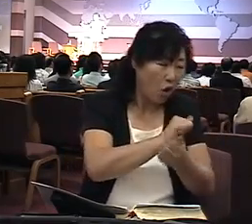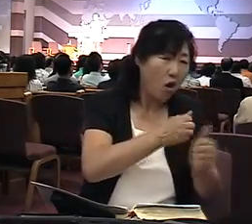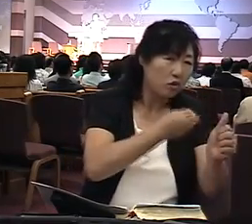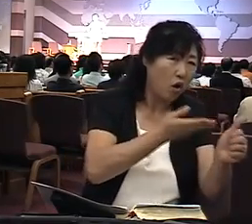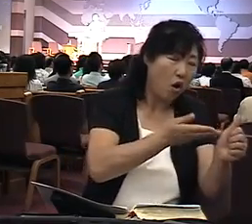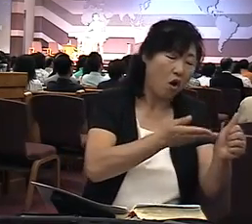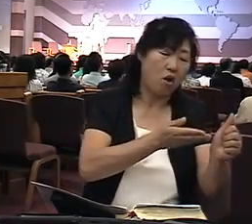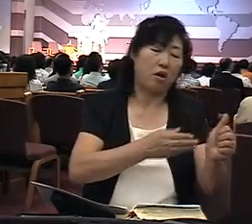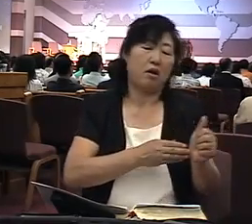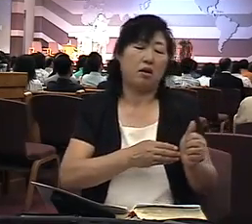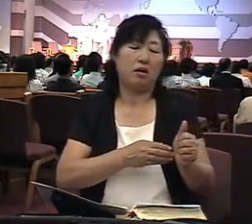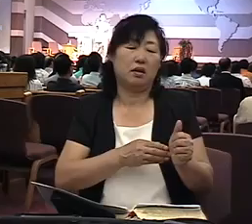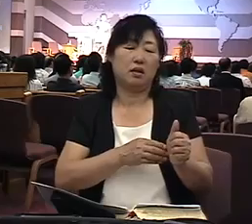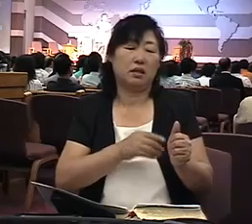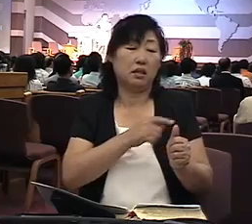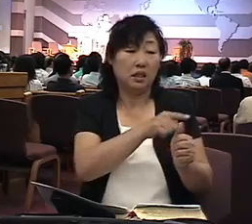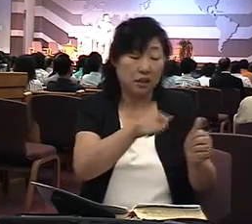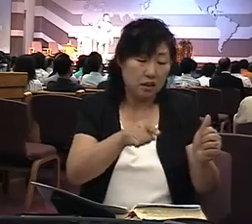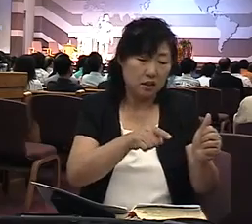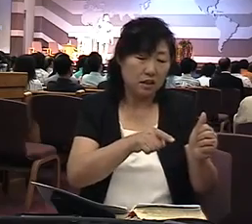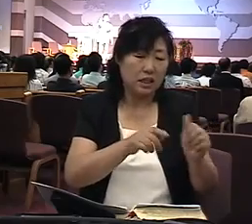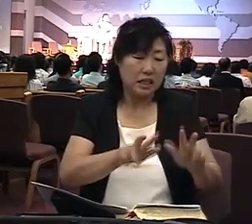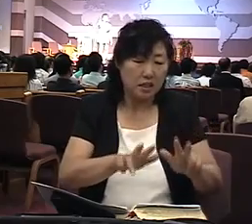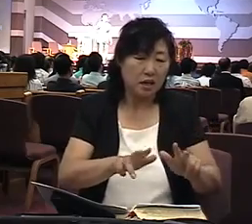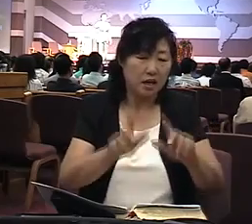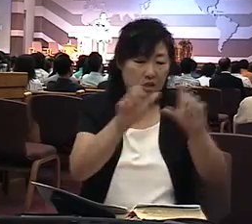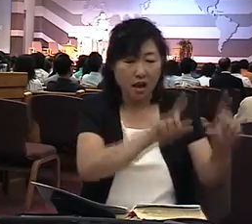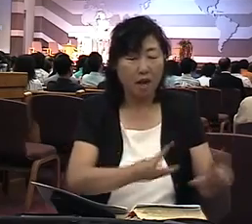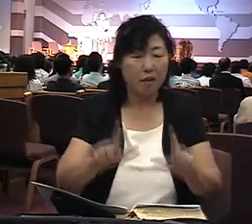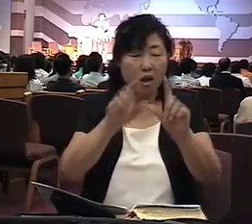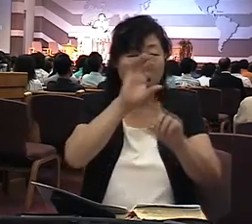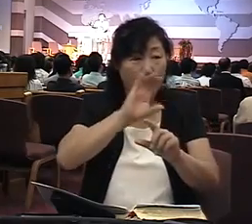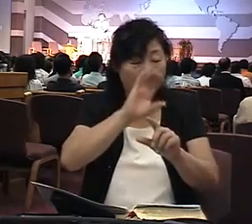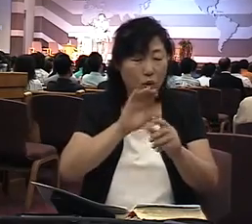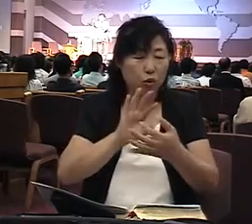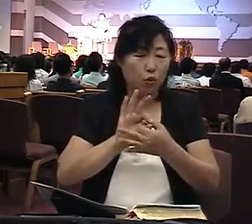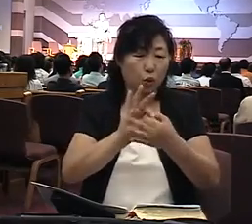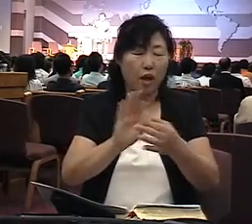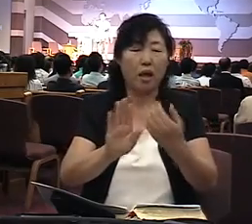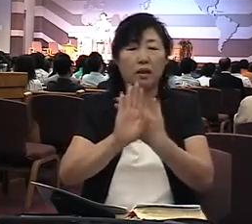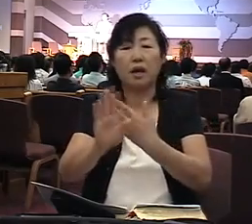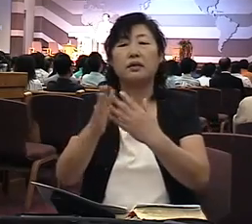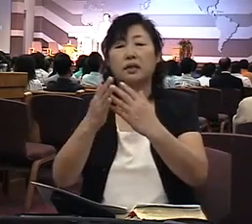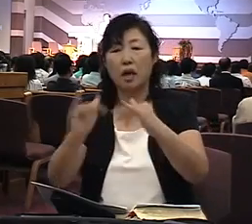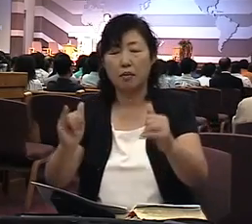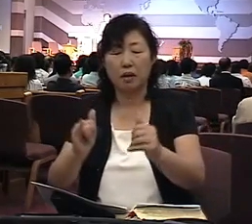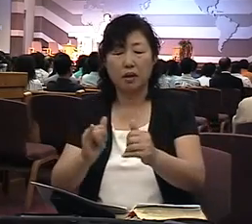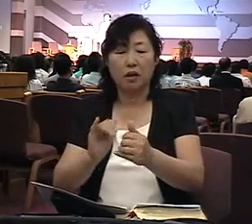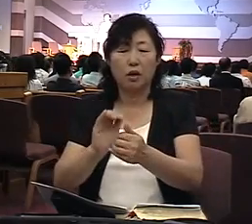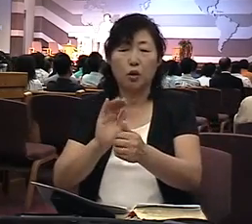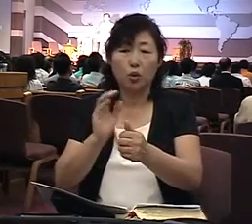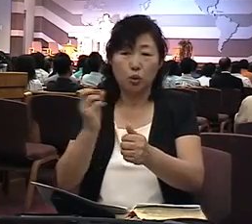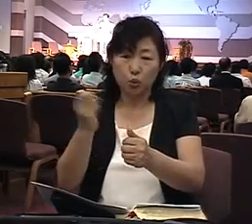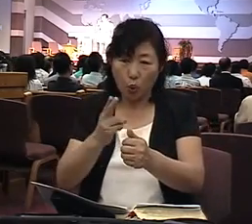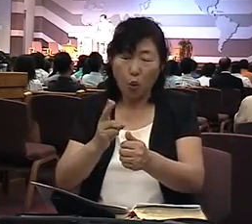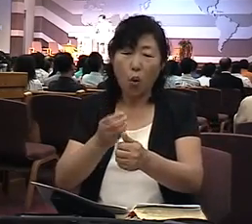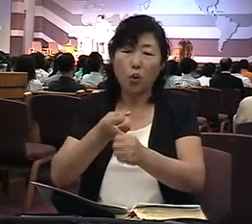전수하여라. 그러면 그들이 이제 삶의 훈련을 통해 다른 사람들에게 그 믿음을 전수할 것이다. 이것을